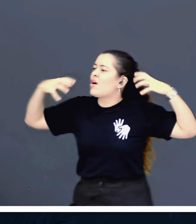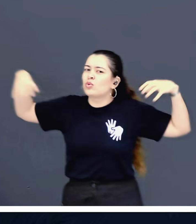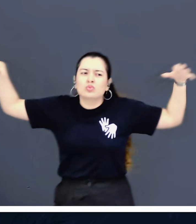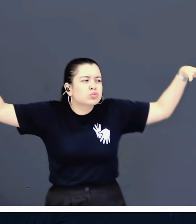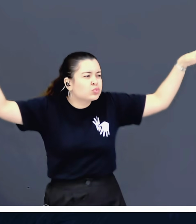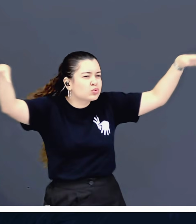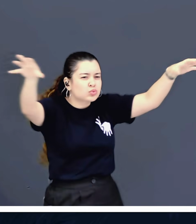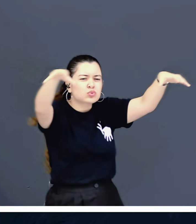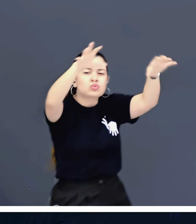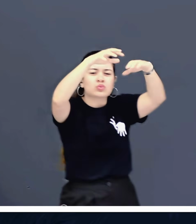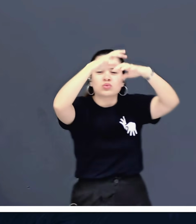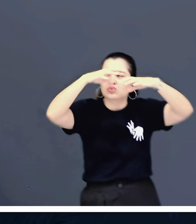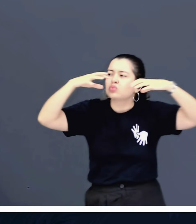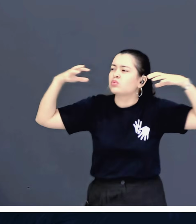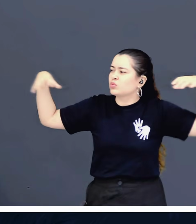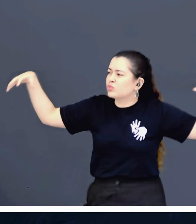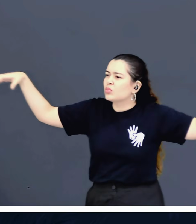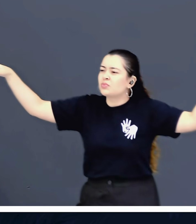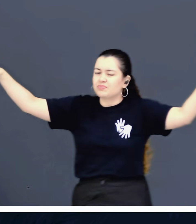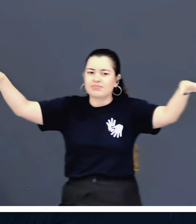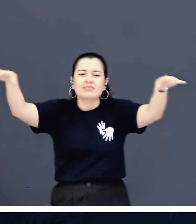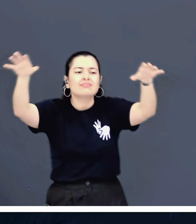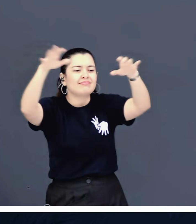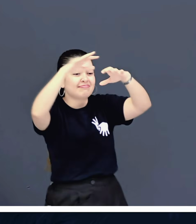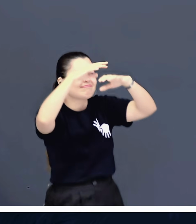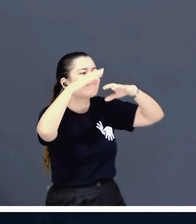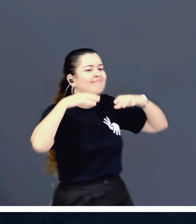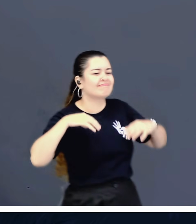Chuva diferente agora está inundando essa igreja.